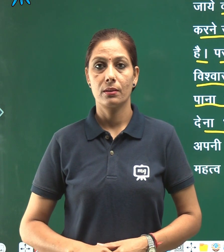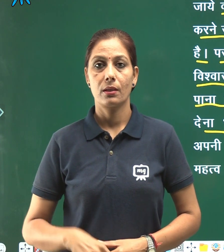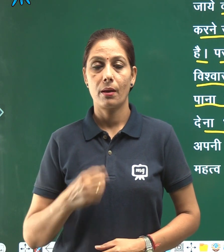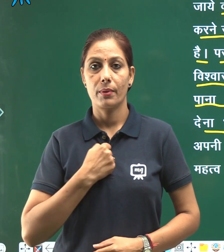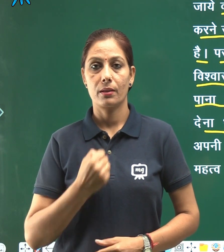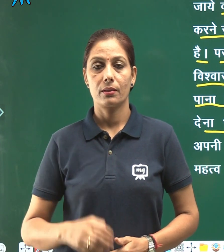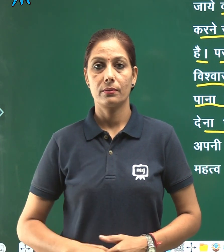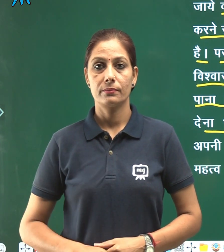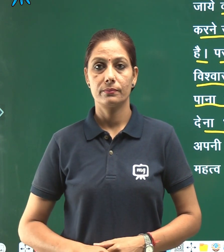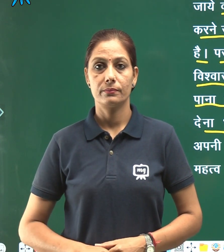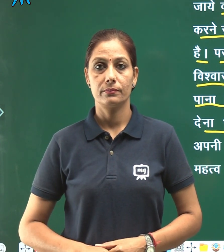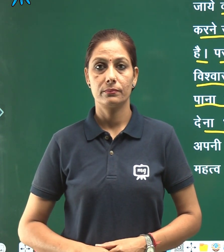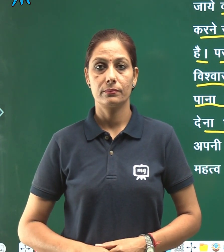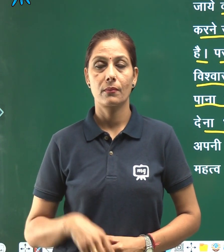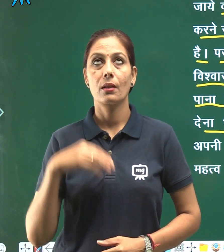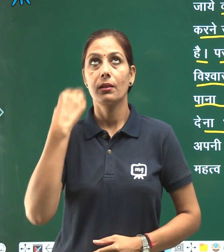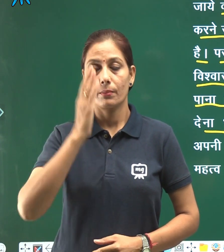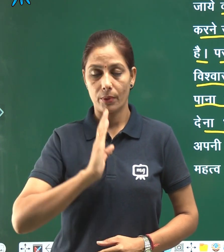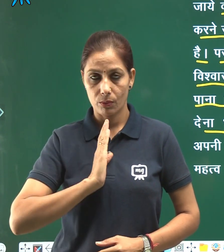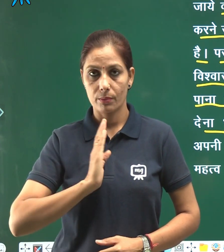हमें देवताओं पर